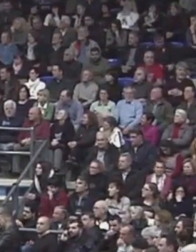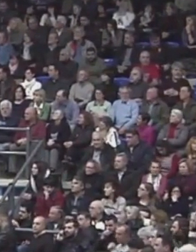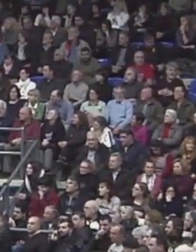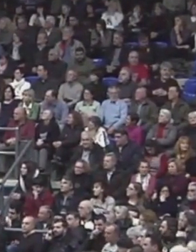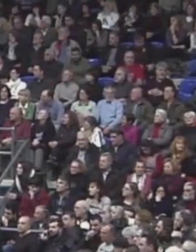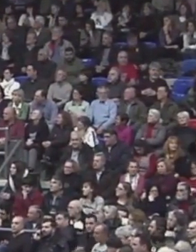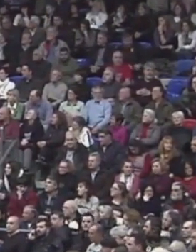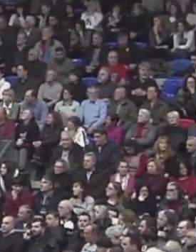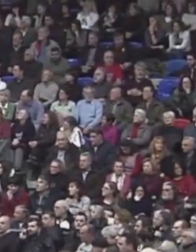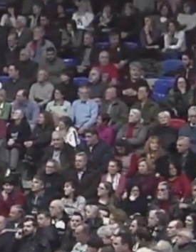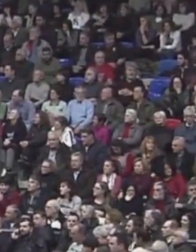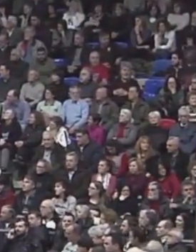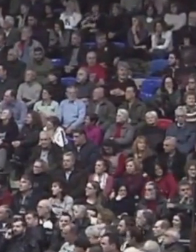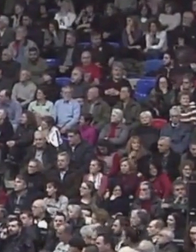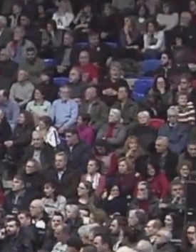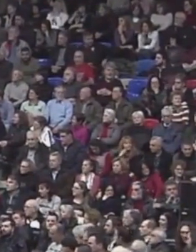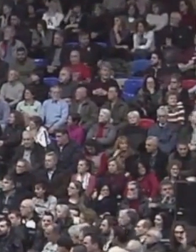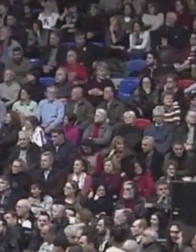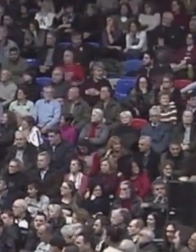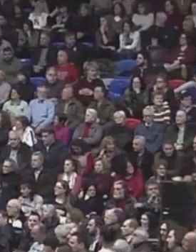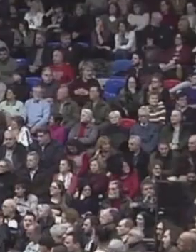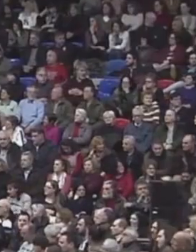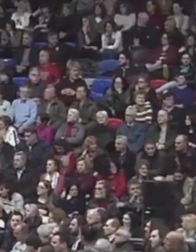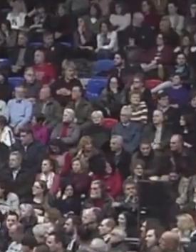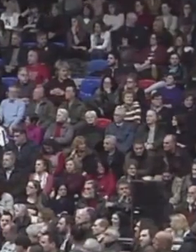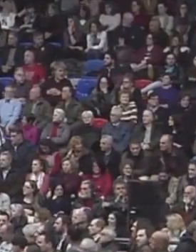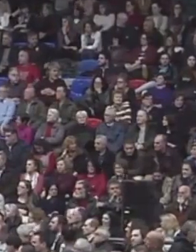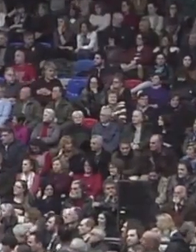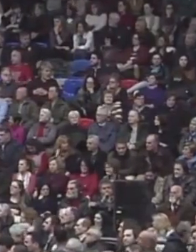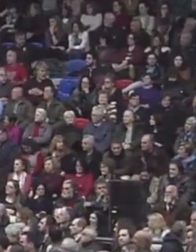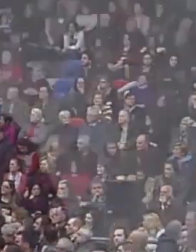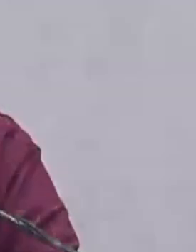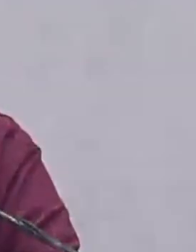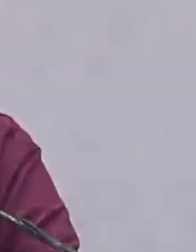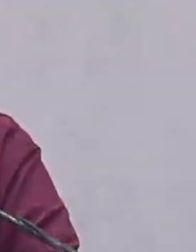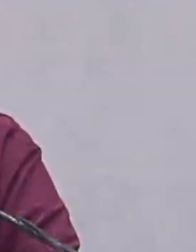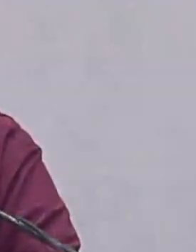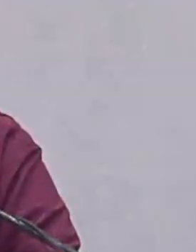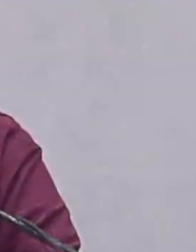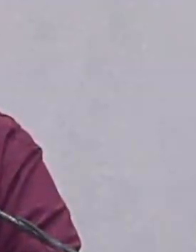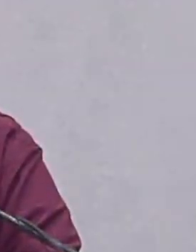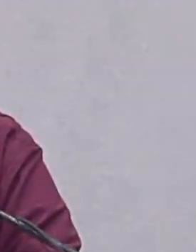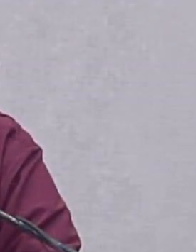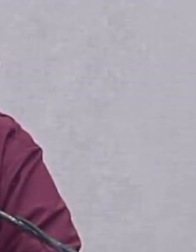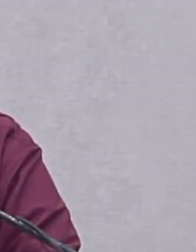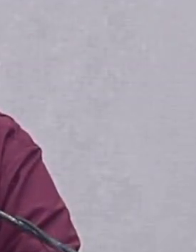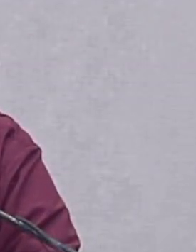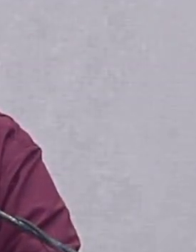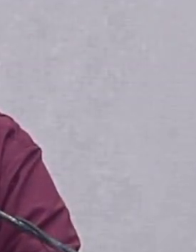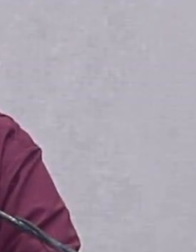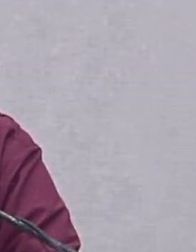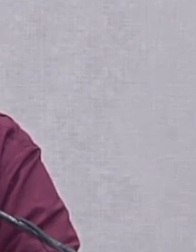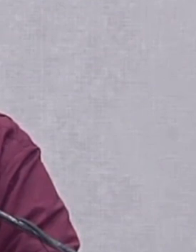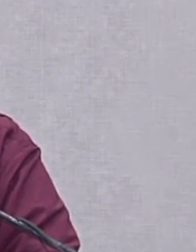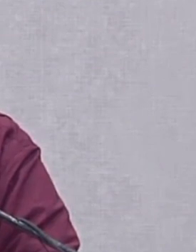Όσο περισσότερο βλέπουν τα επιτεύγματα του Δήμου να μεγαλώνουν, τόσο ο φόβος